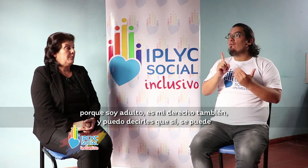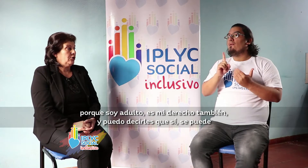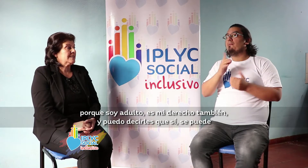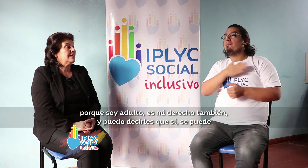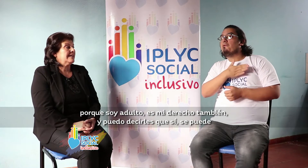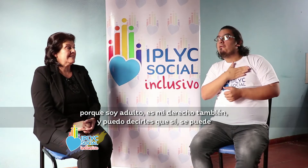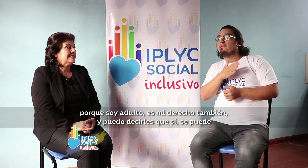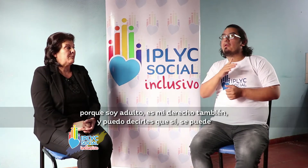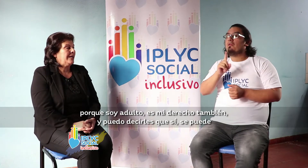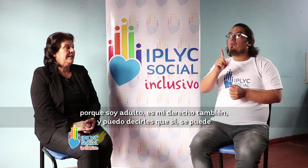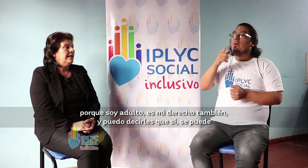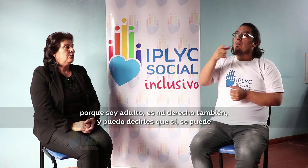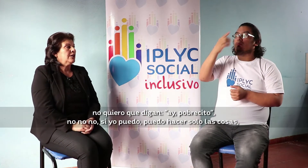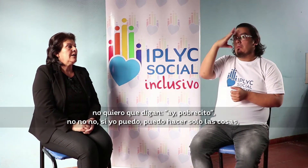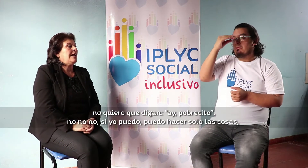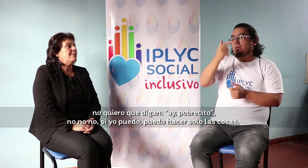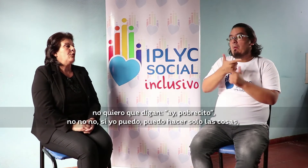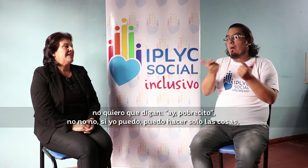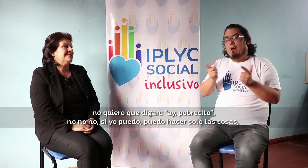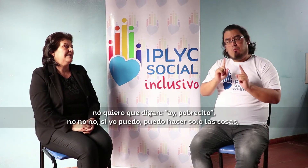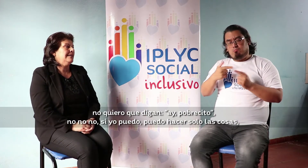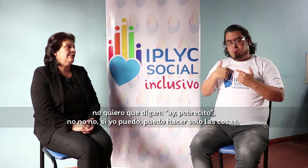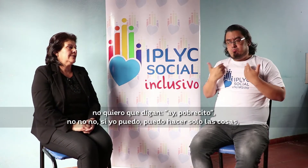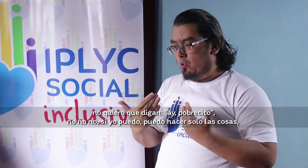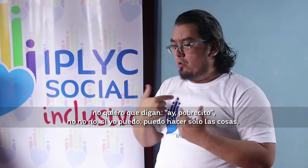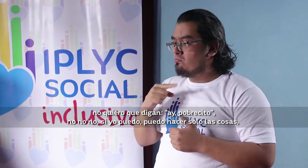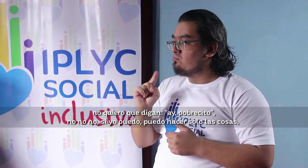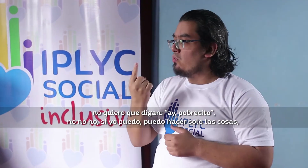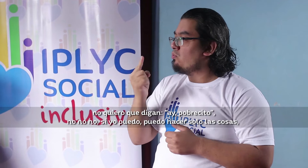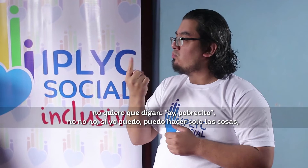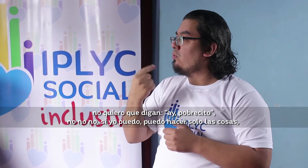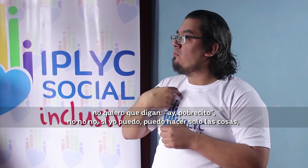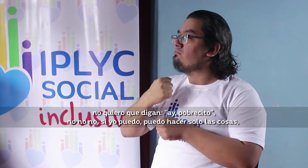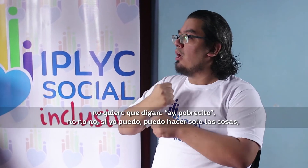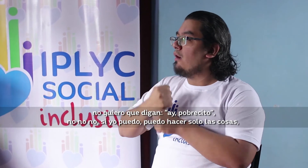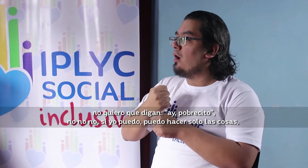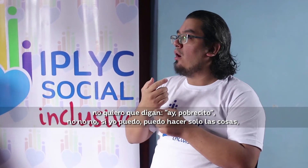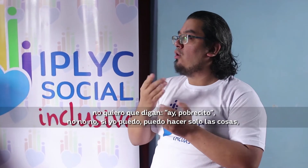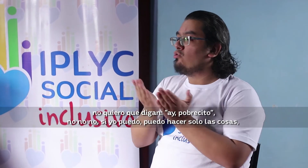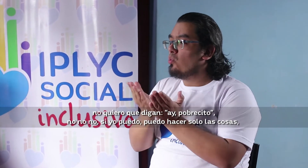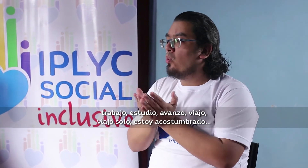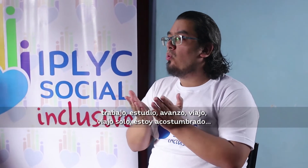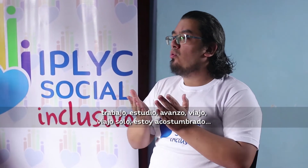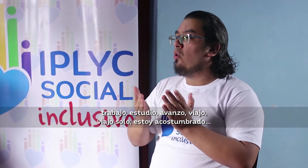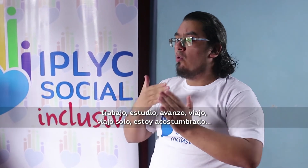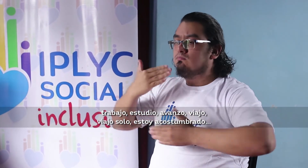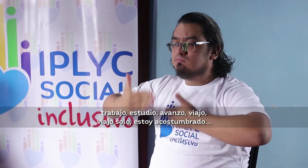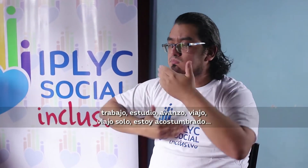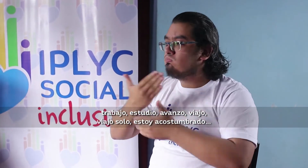puedo decirle que sí se puede. No quiero que digan, ay, pobrecito. No, no, no, sí, yo puedo. Puedo hacer solo las cosas. Trabajo,